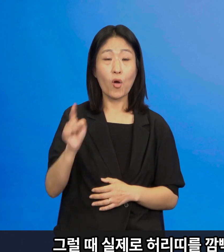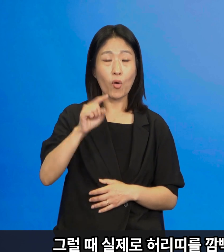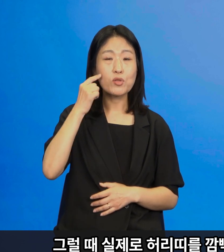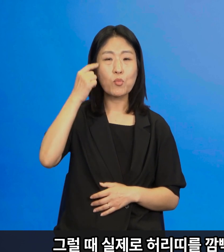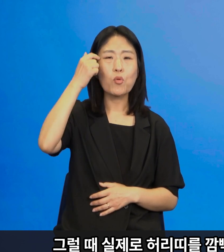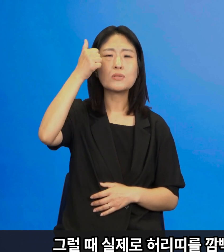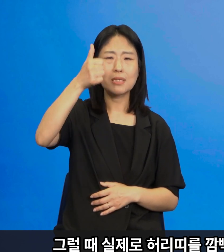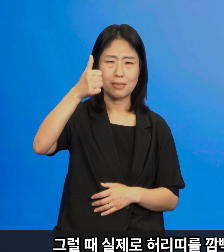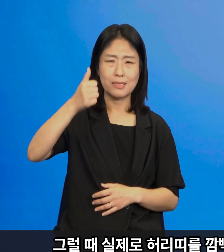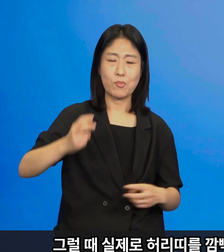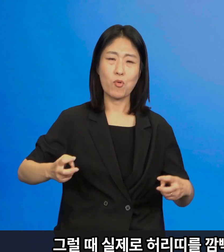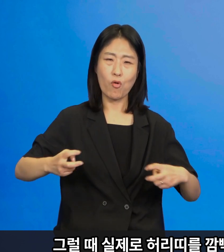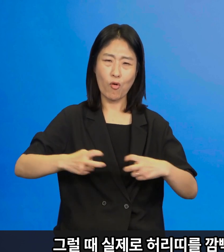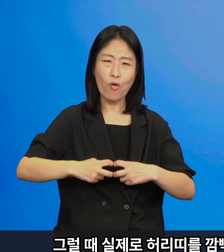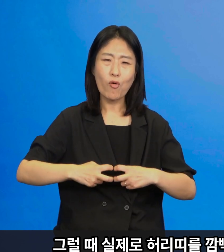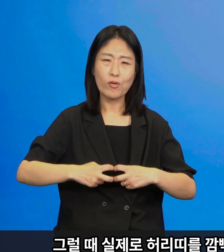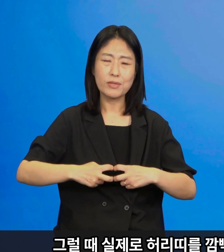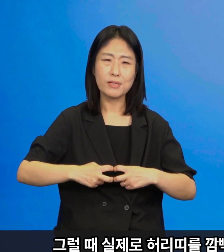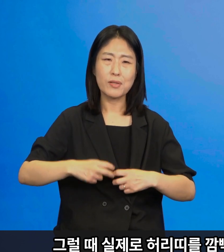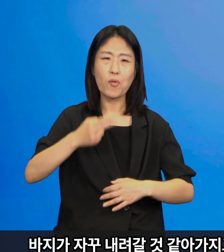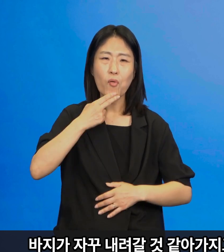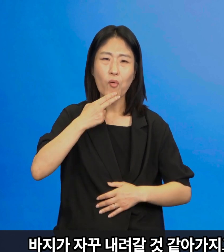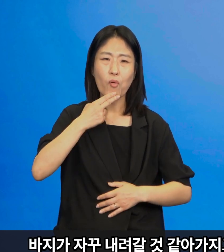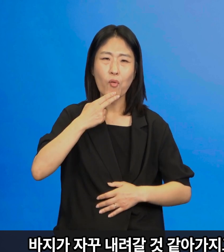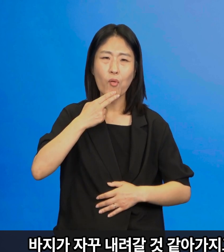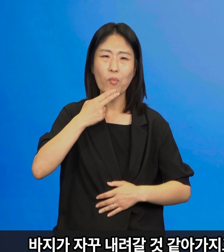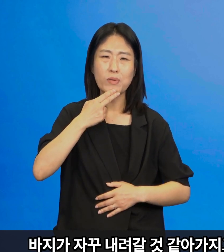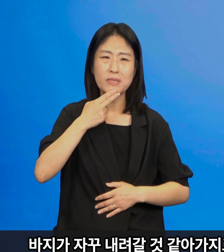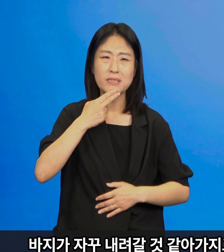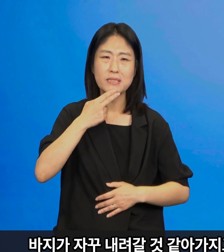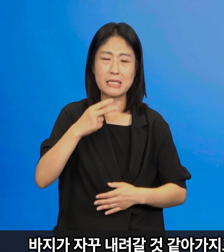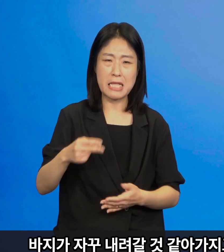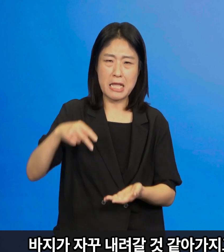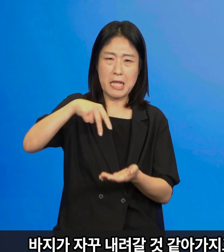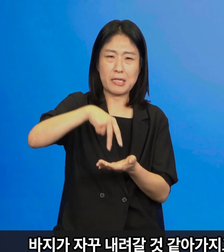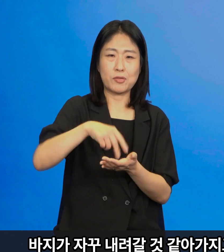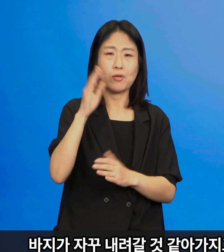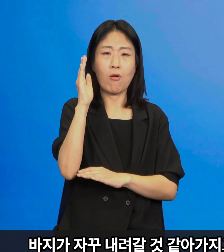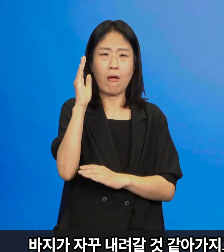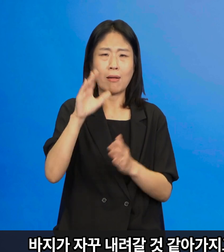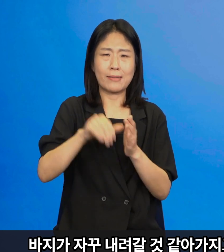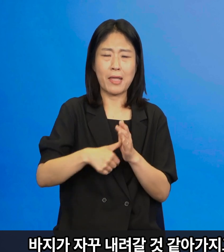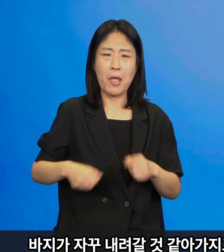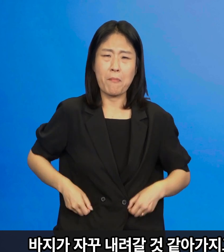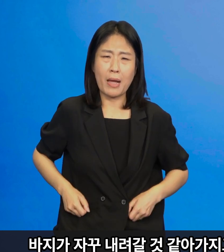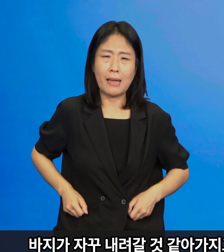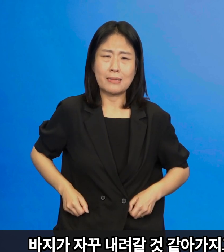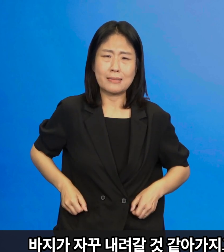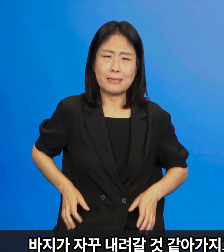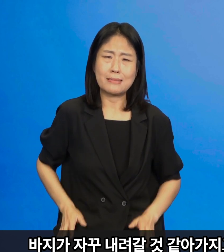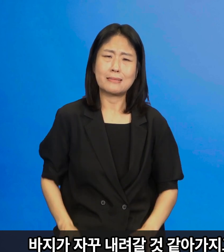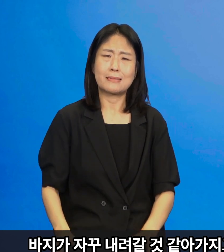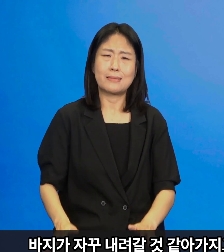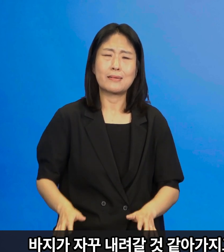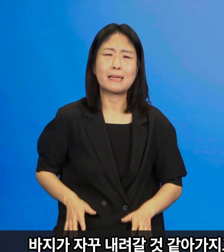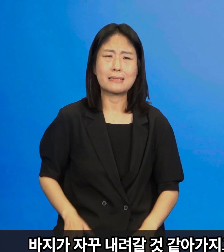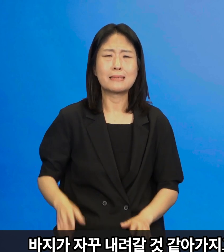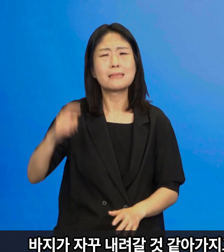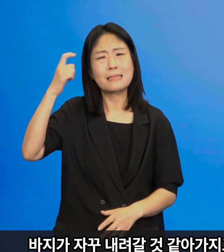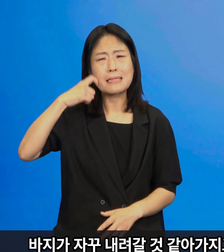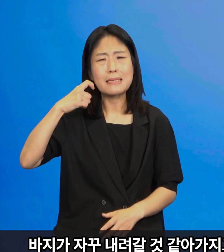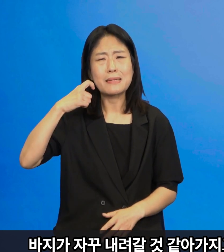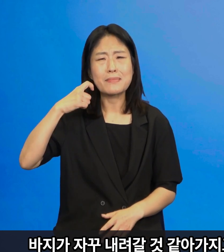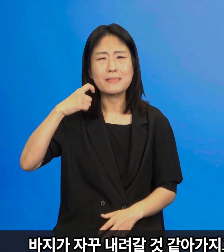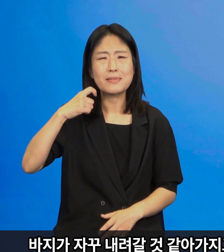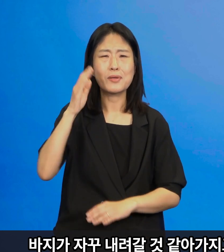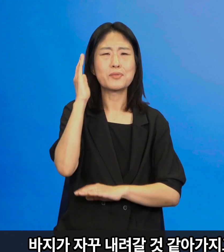허리띠를 깜빡하고 설교를 하러 올라가셨는데 파지가 자꾸 내려갈 것 같아가지고 설교는 자기가 하는데 잘 안